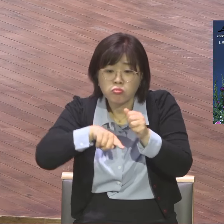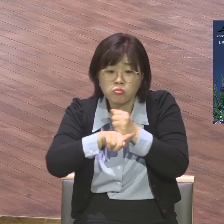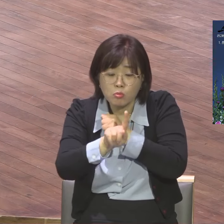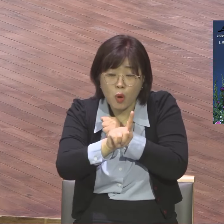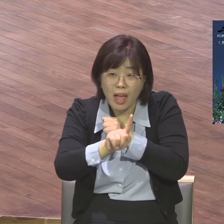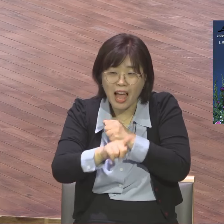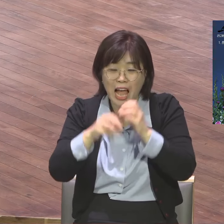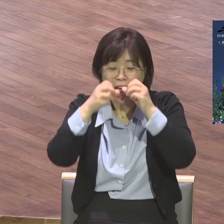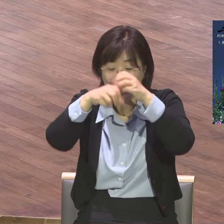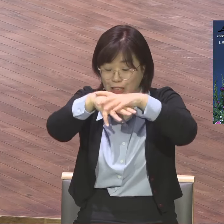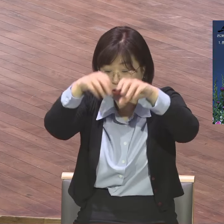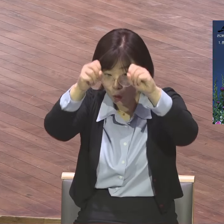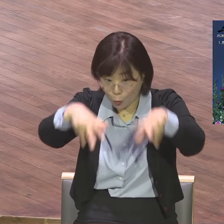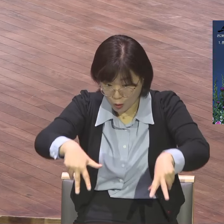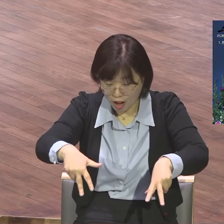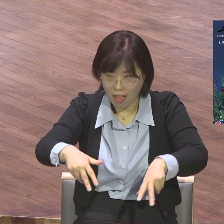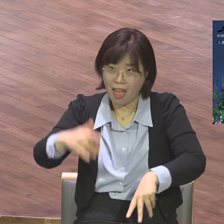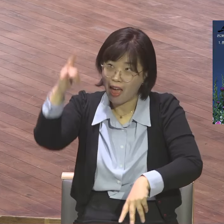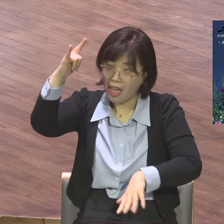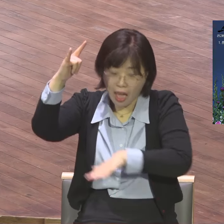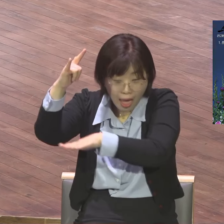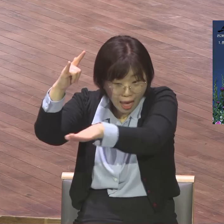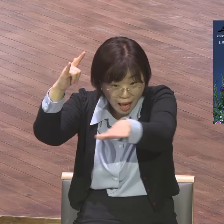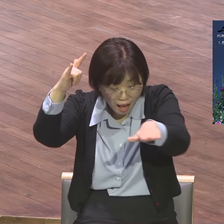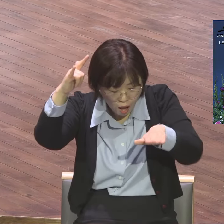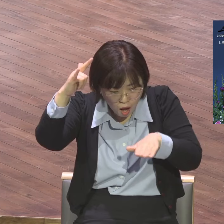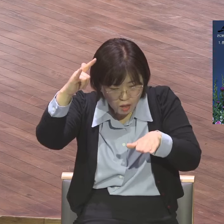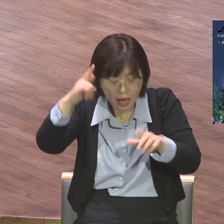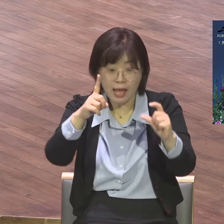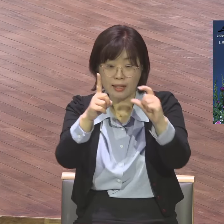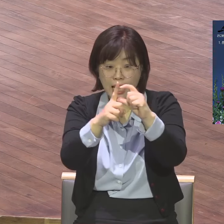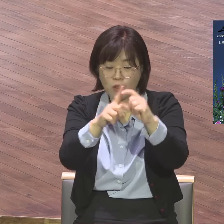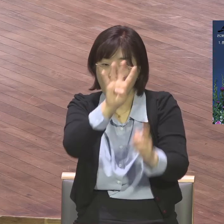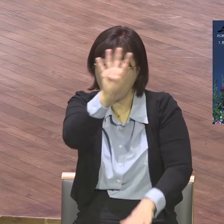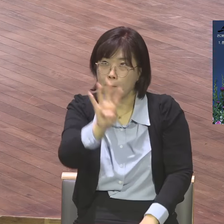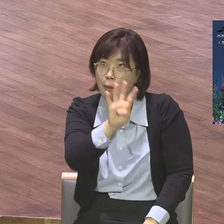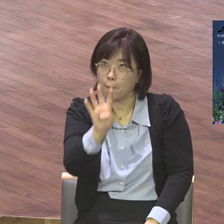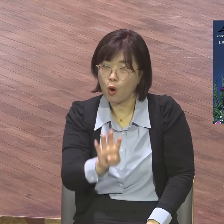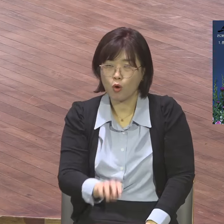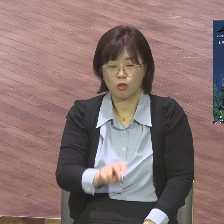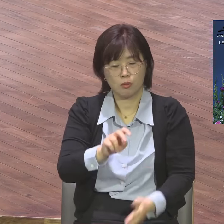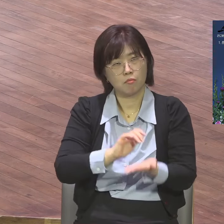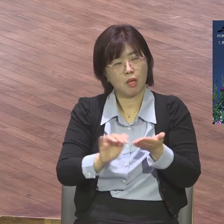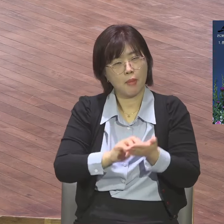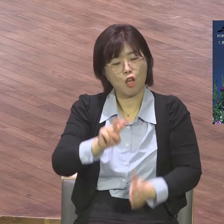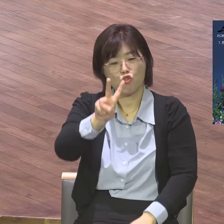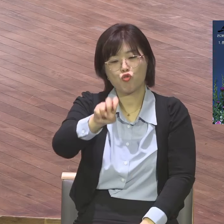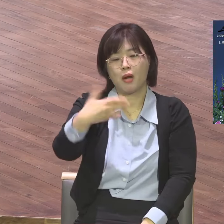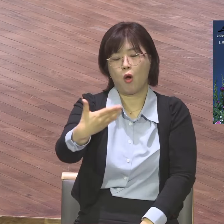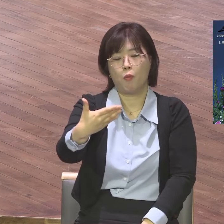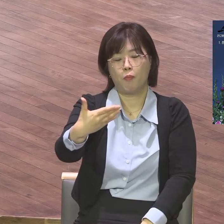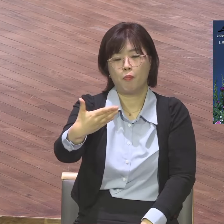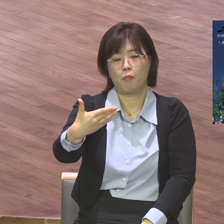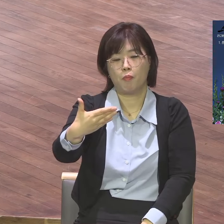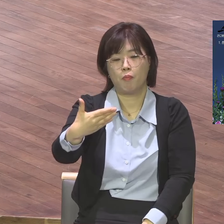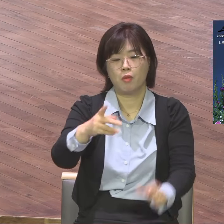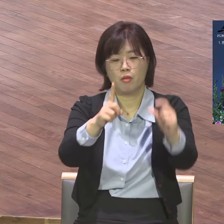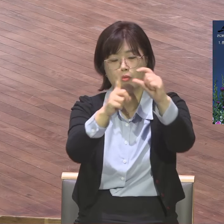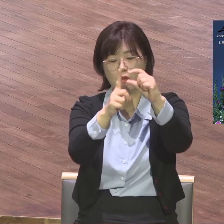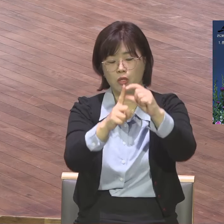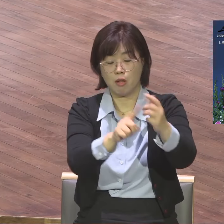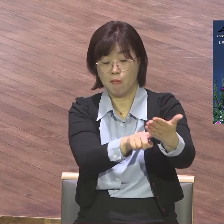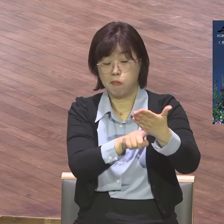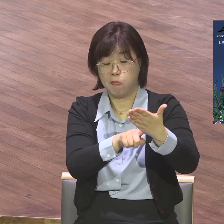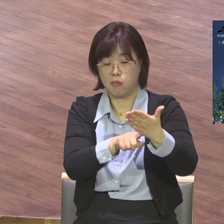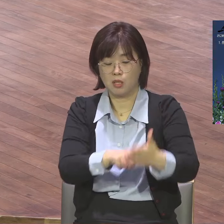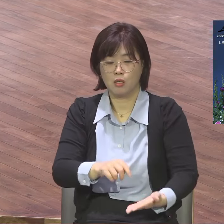나옵니다. 29번 해 아래 반복됩니다. 해 아래라는 말은 영적으로 볼 때 하나님을 떠난